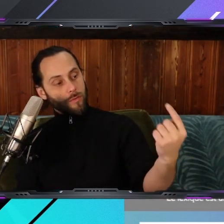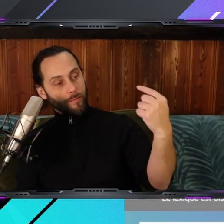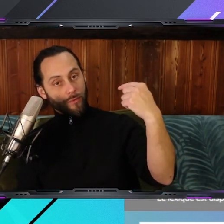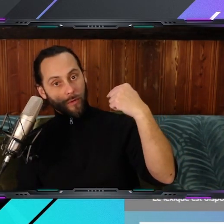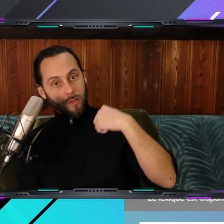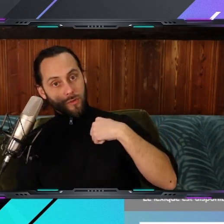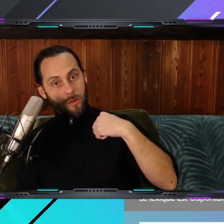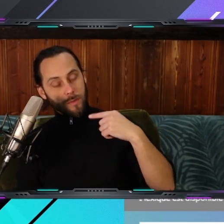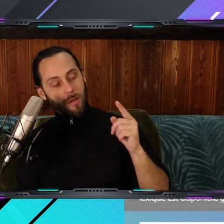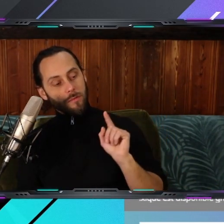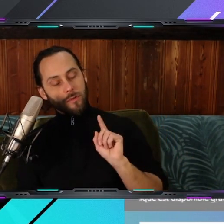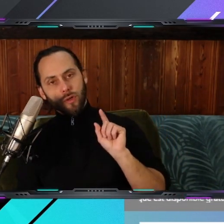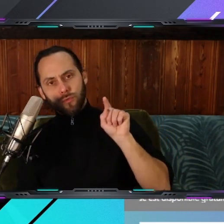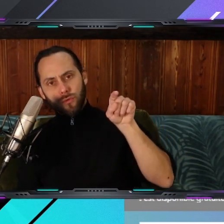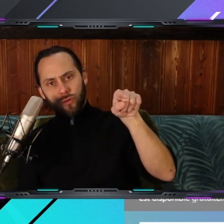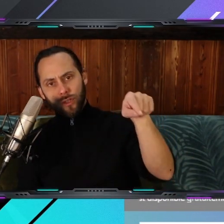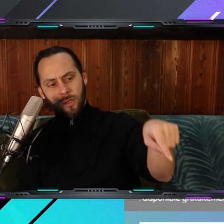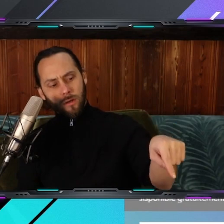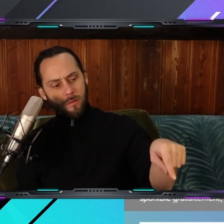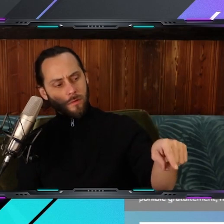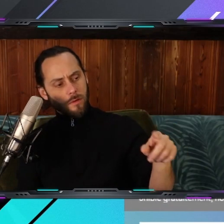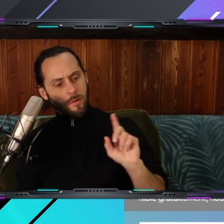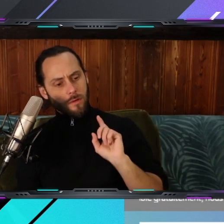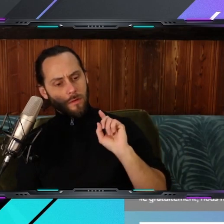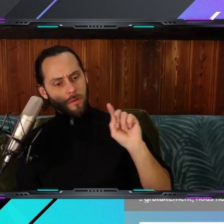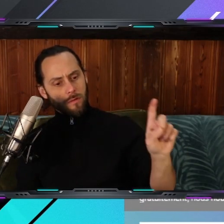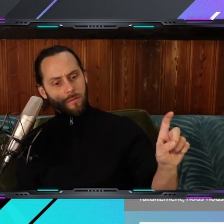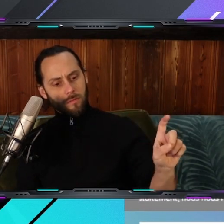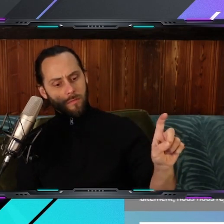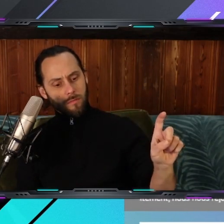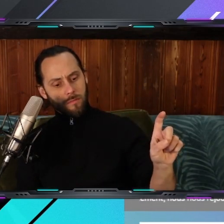plutôt quelque chose comme ça. Ce qui est plus logique. Hein.